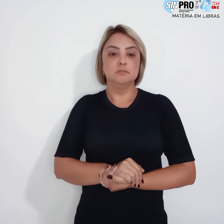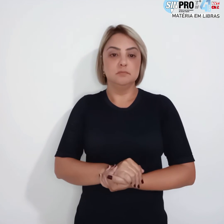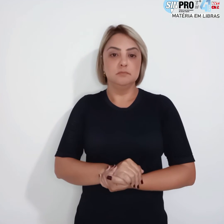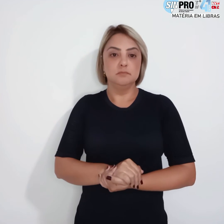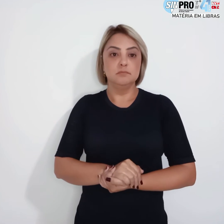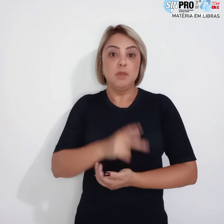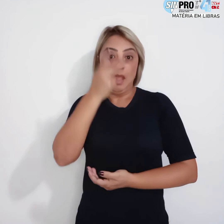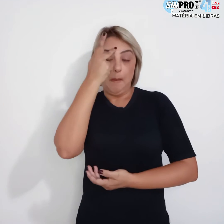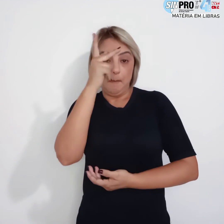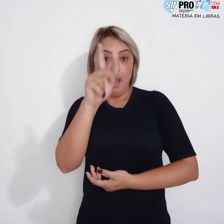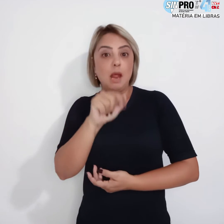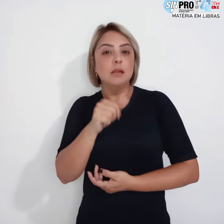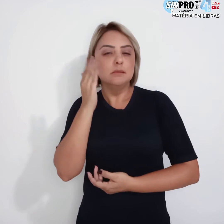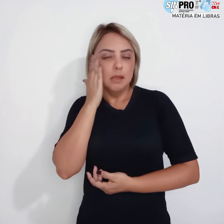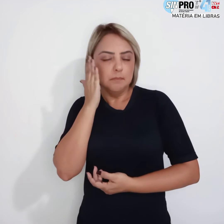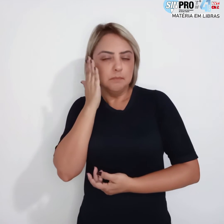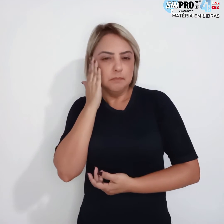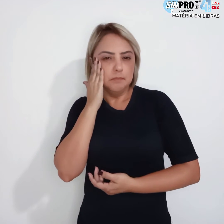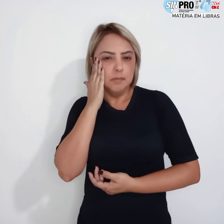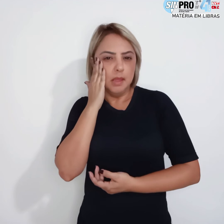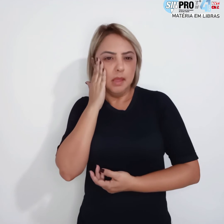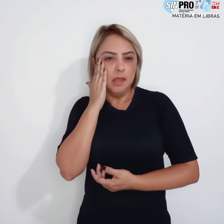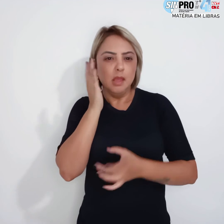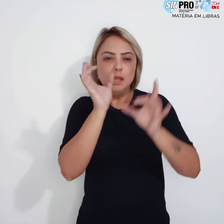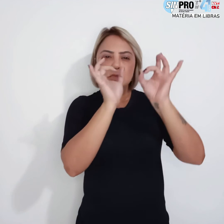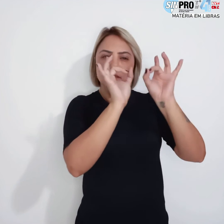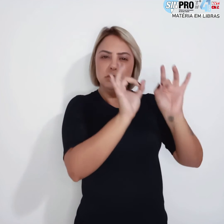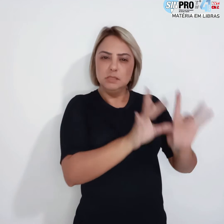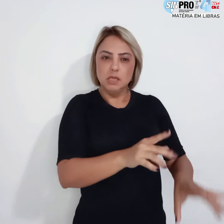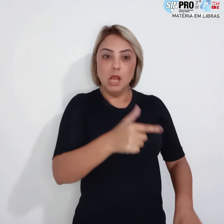Para se ter uma ideia, a abstenção de